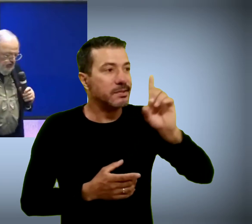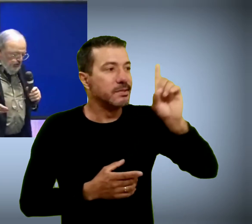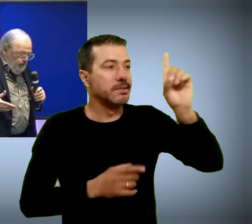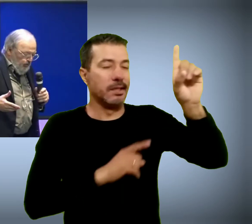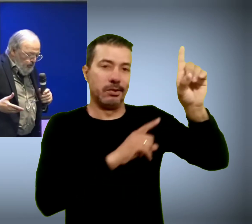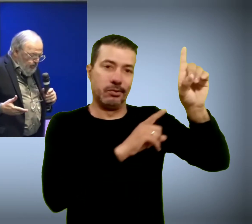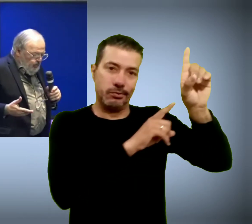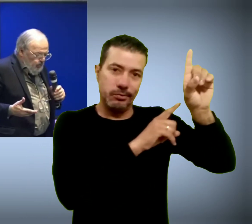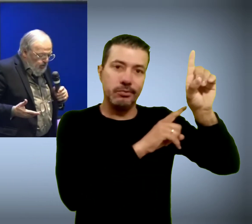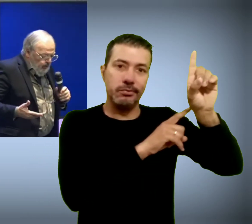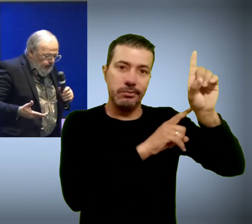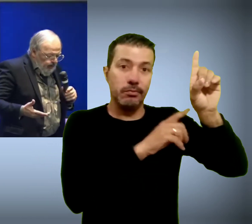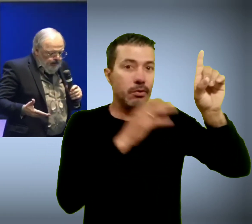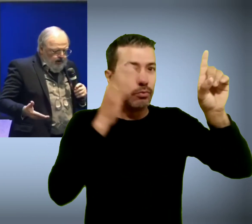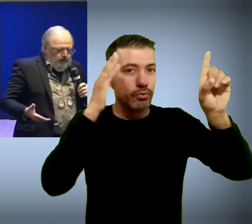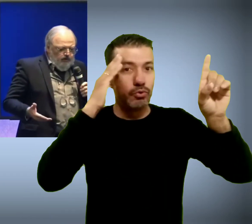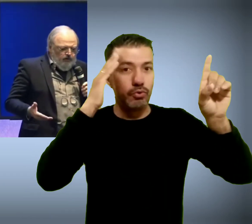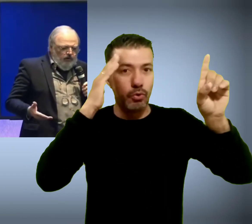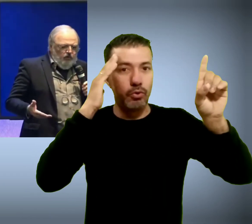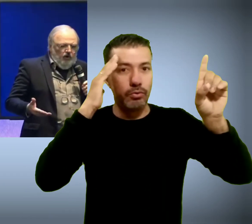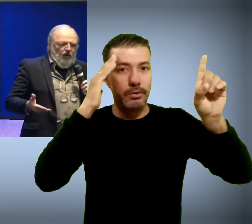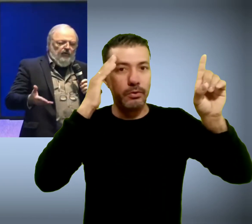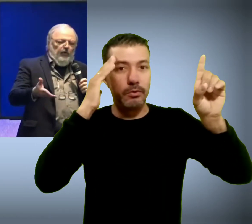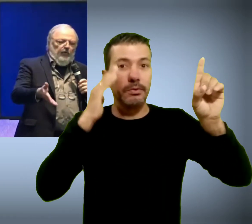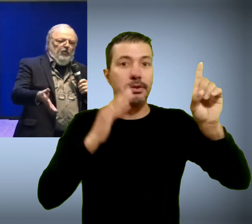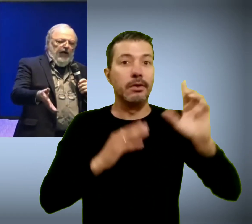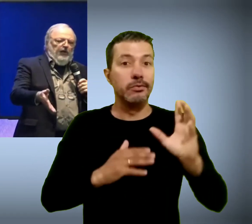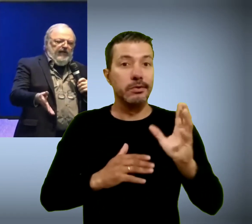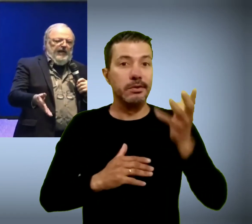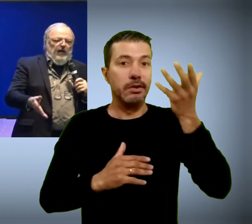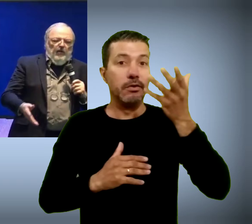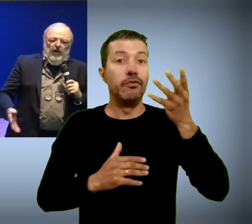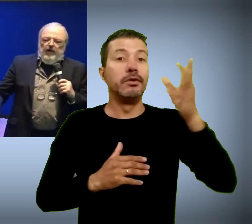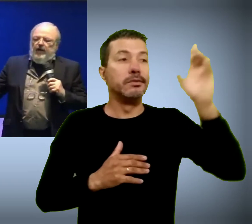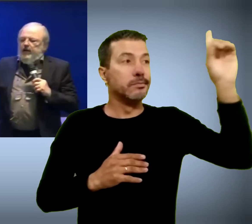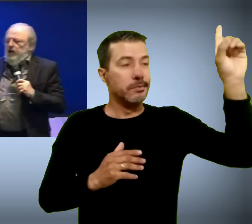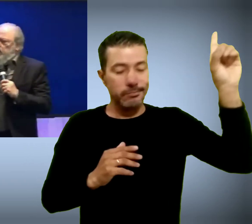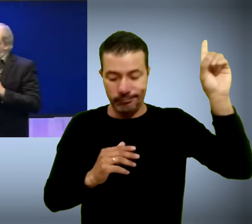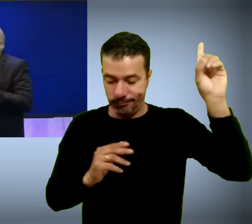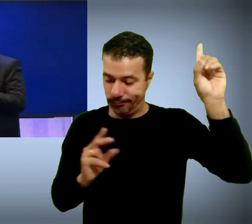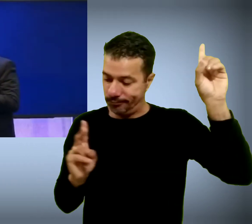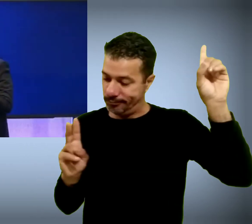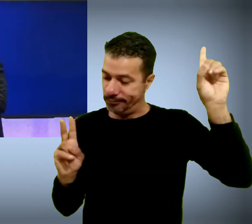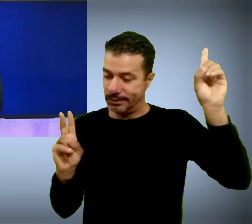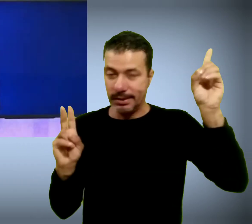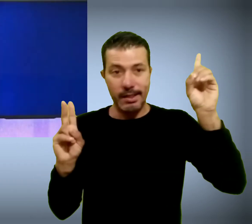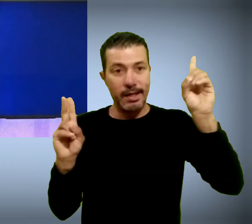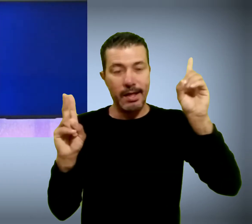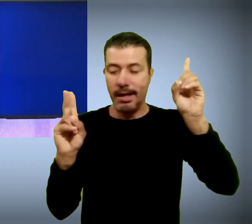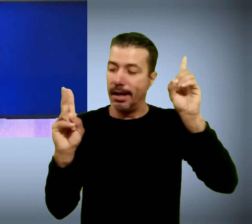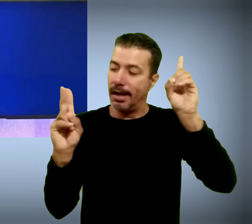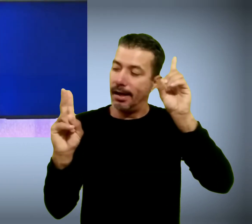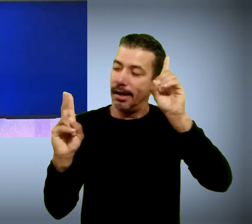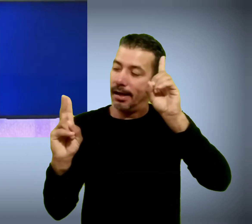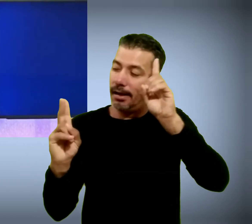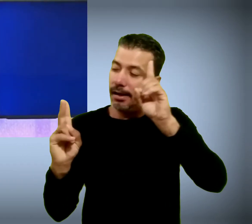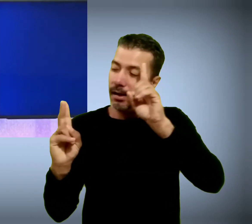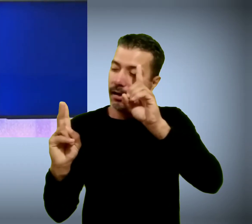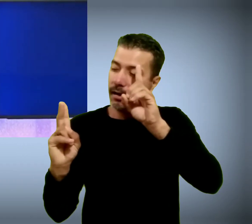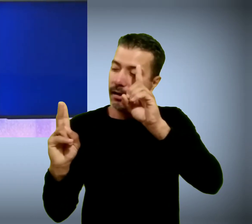Deus, quando soube o que tinha acontecido, foi procurar o casal. E aqui tem uma pergunta básica.